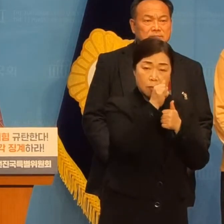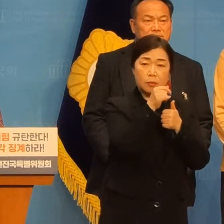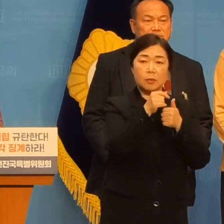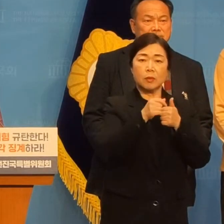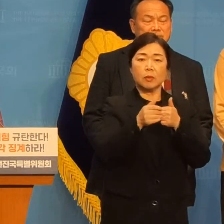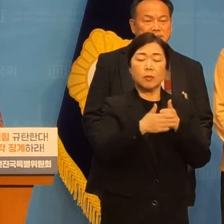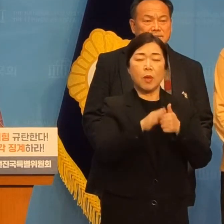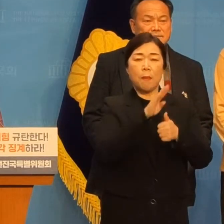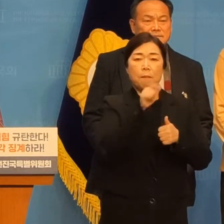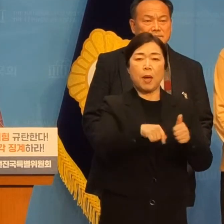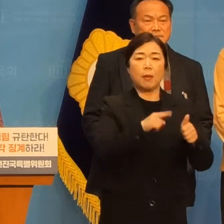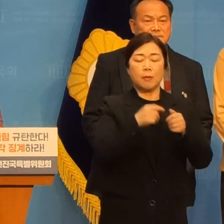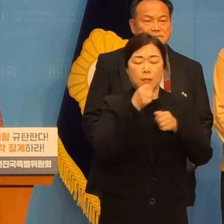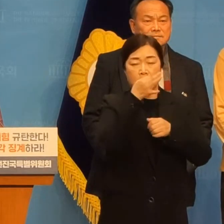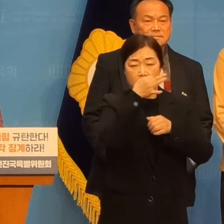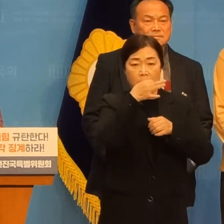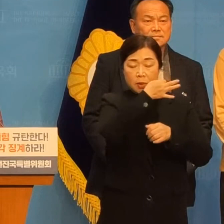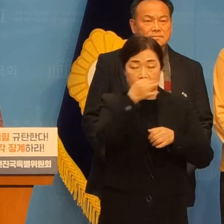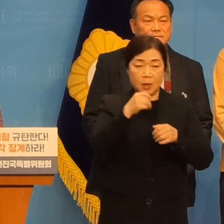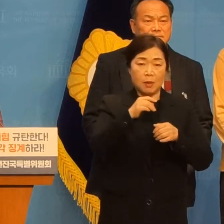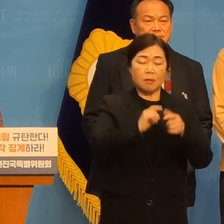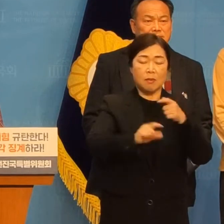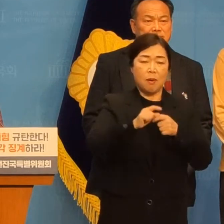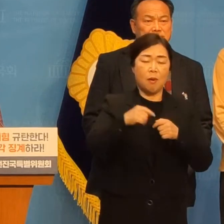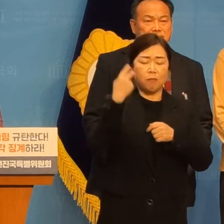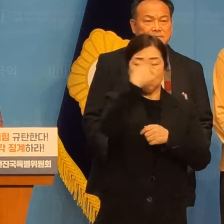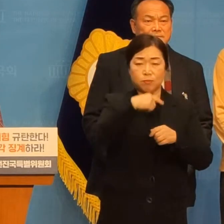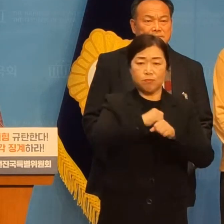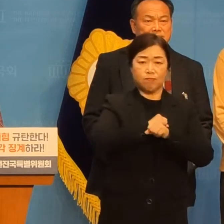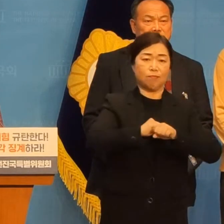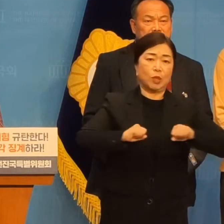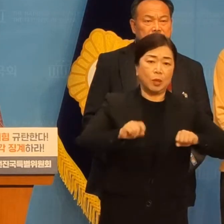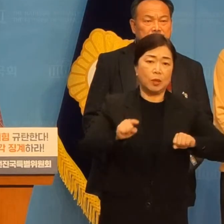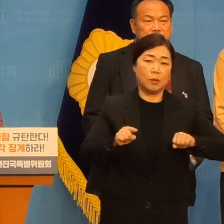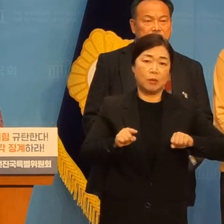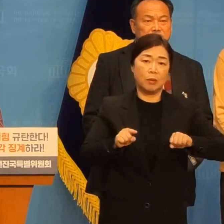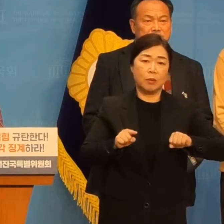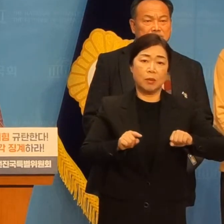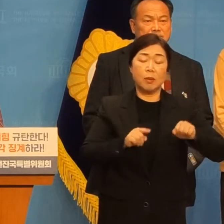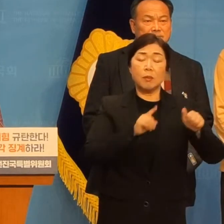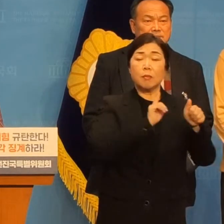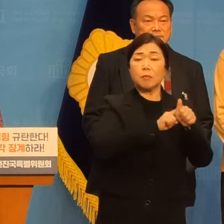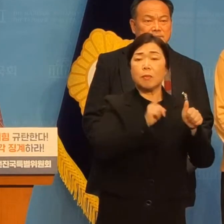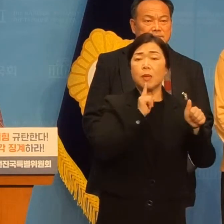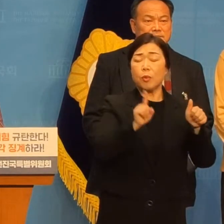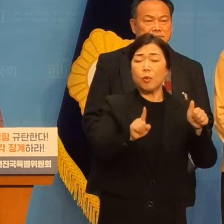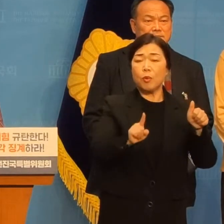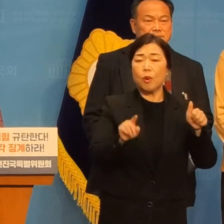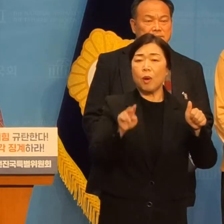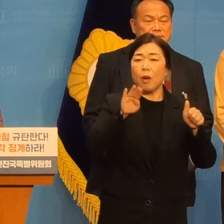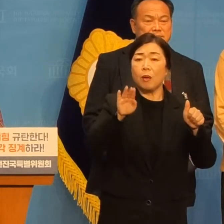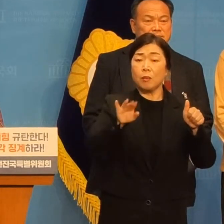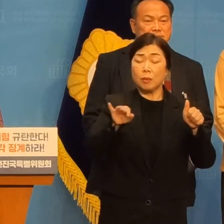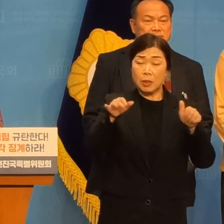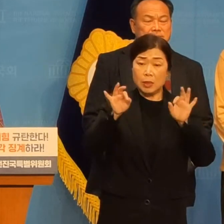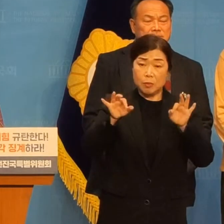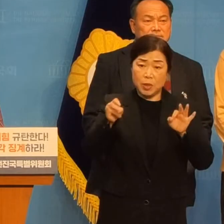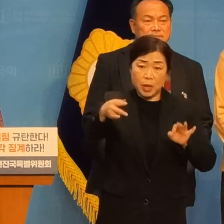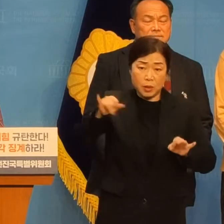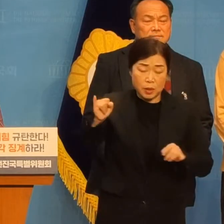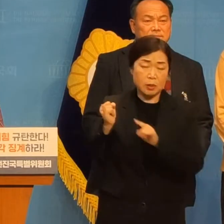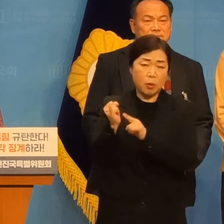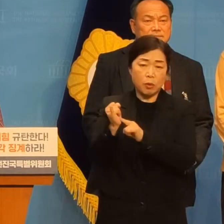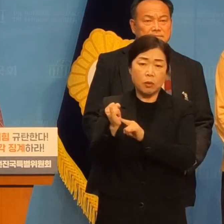방패로 쓴 김예지 의원을 비판했을 뿐이라고 말합니다. 우쭈쭈 보호만 받다 보니